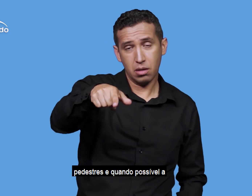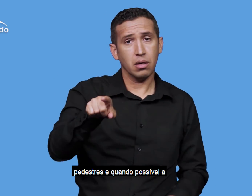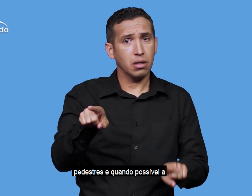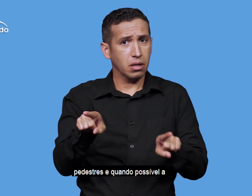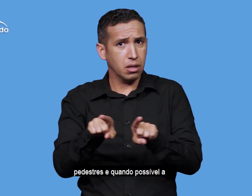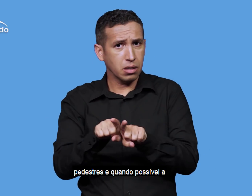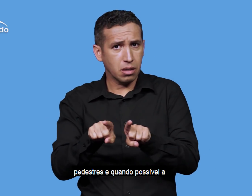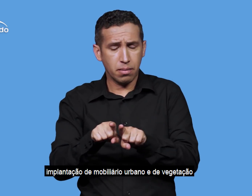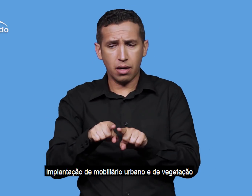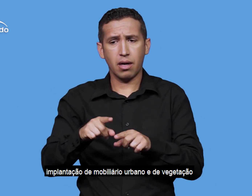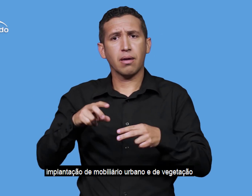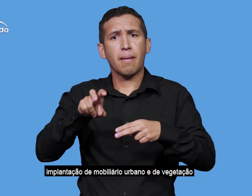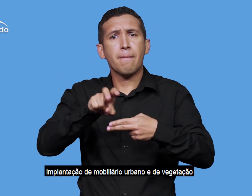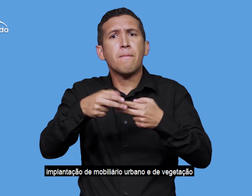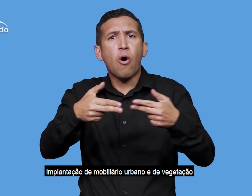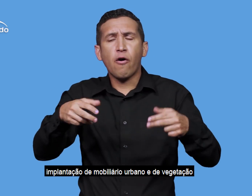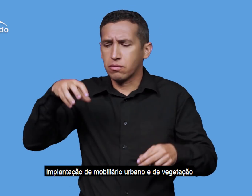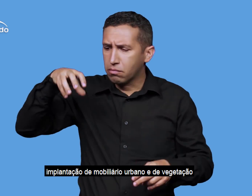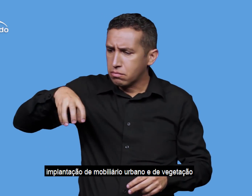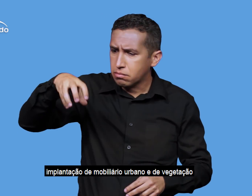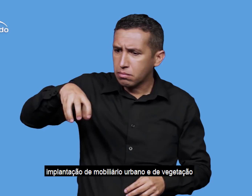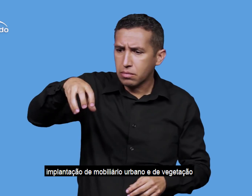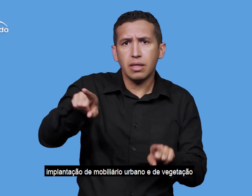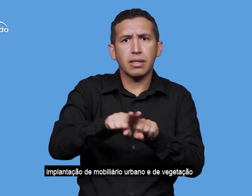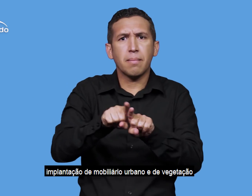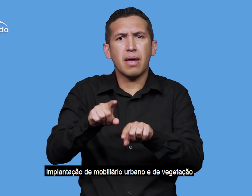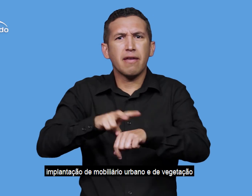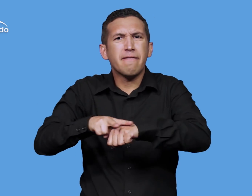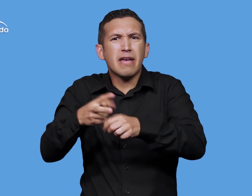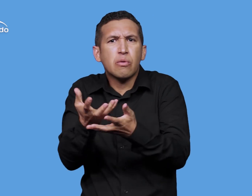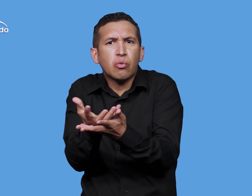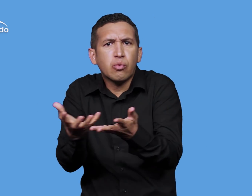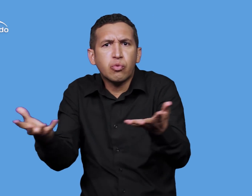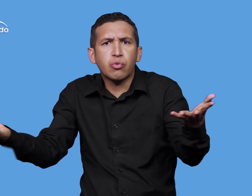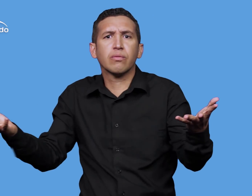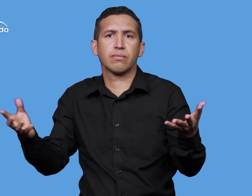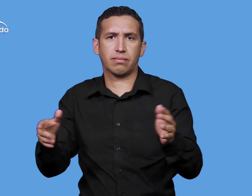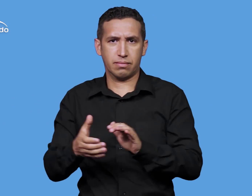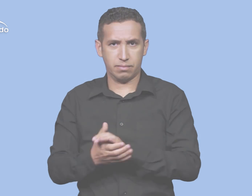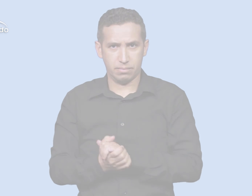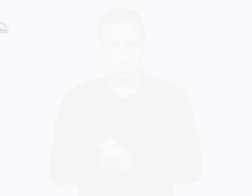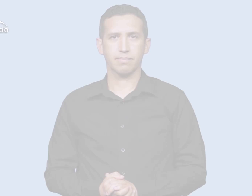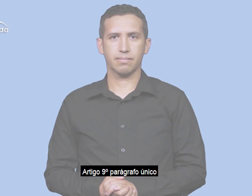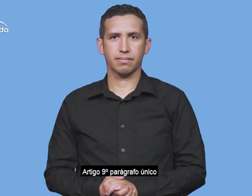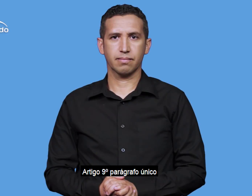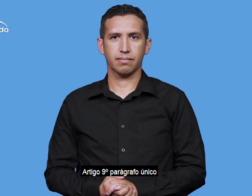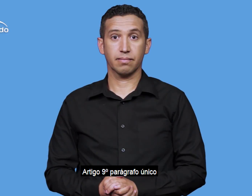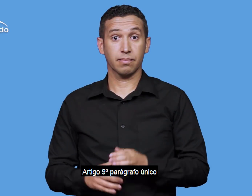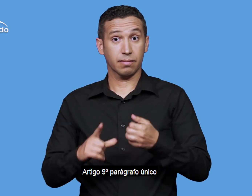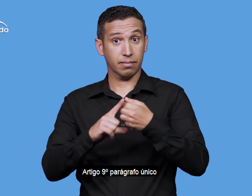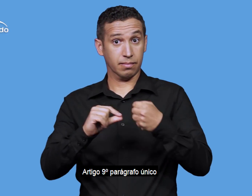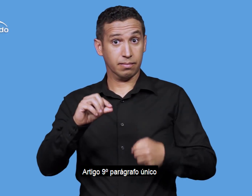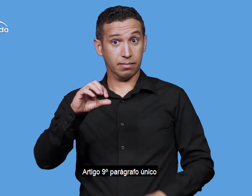possível a implantação de mobiliário urbano e de vegetação o artigo 9º parágrafo